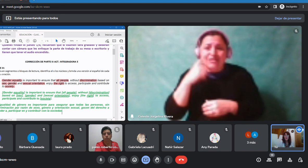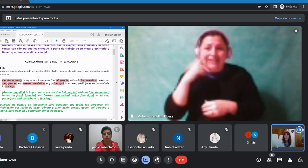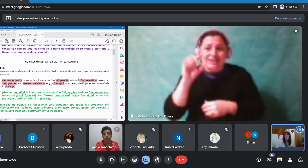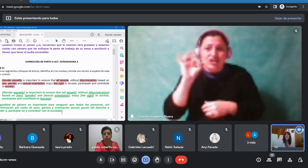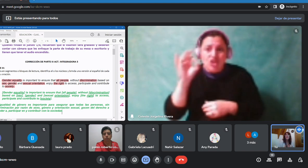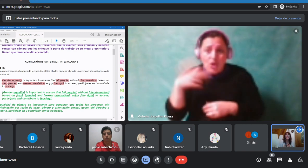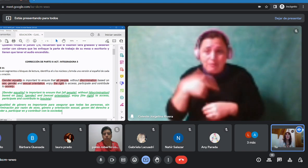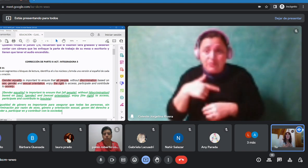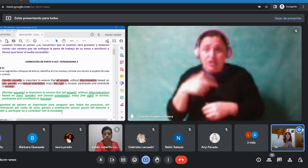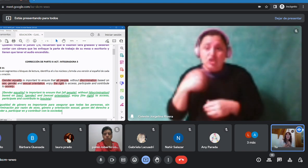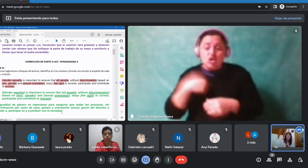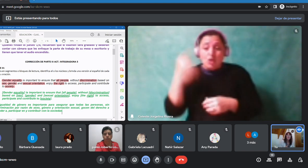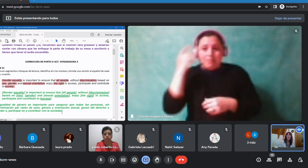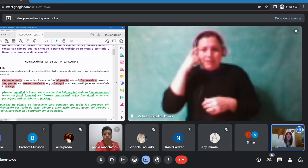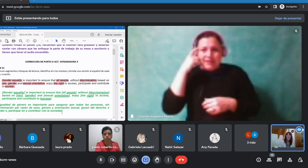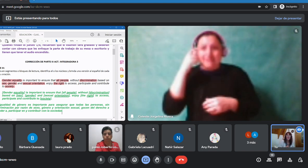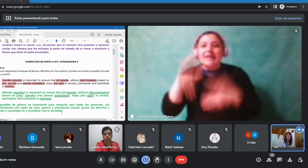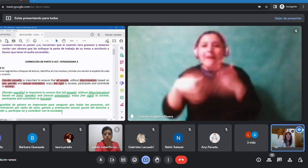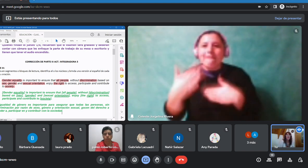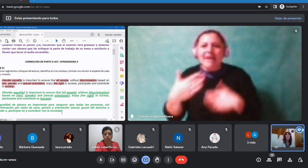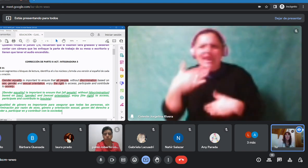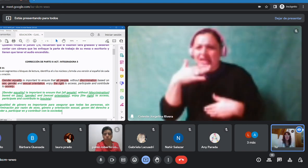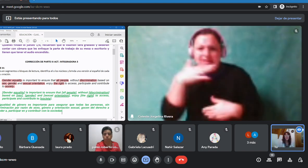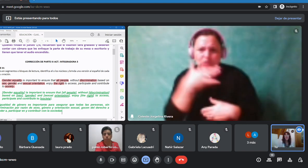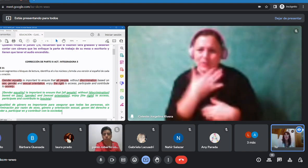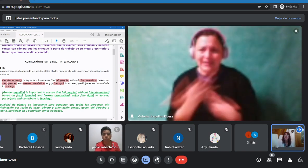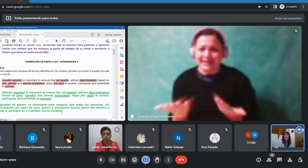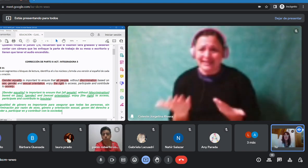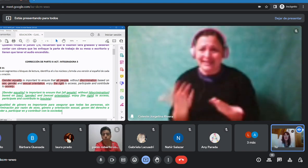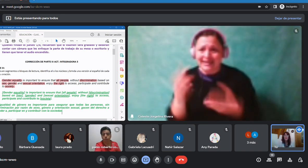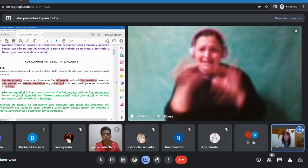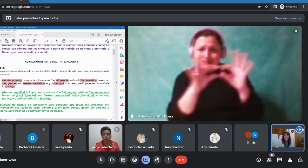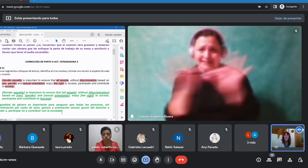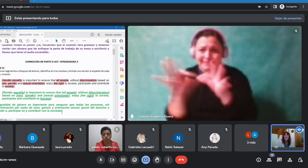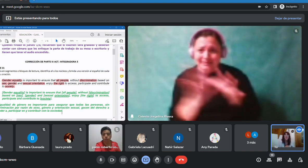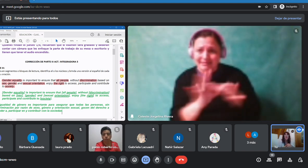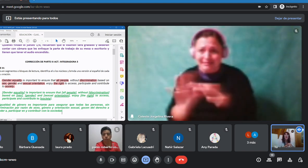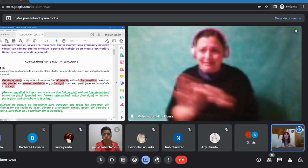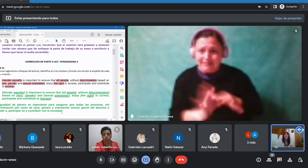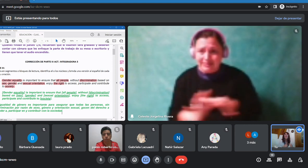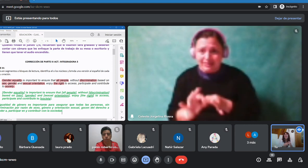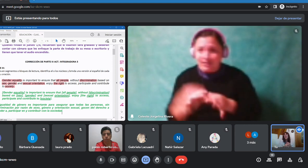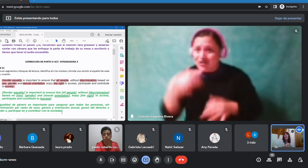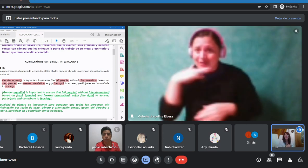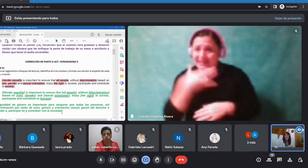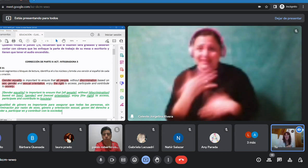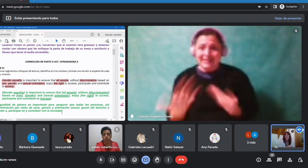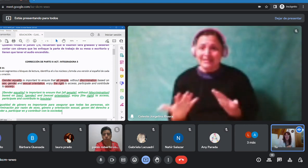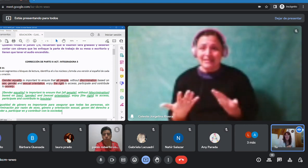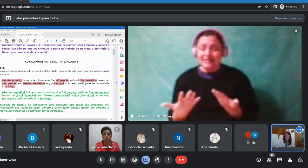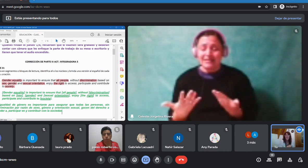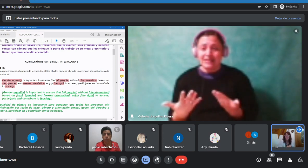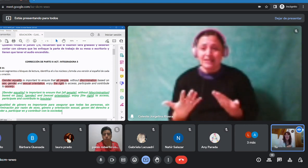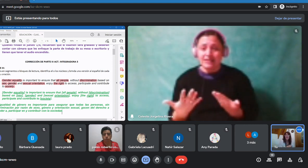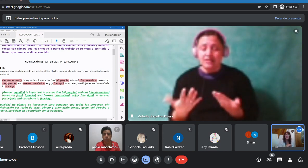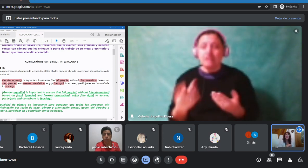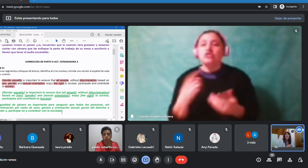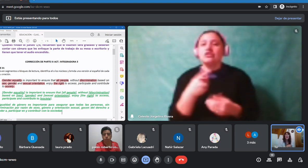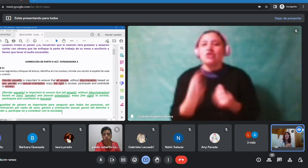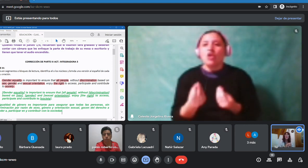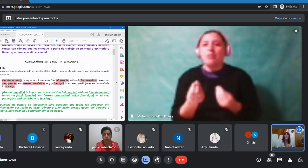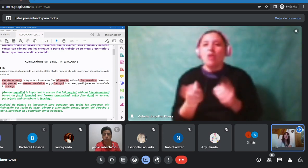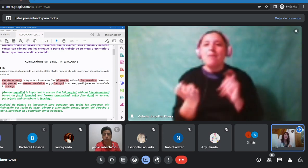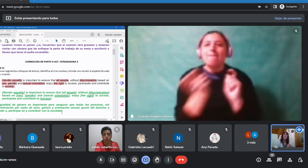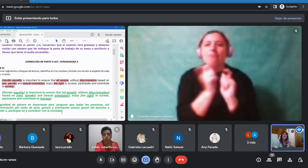incluso a veces esa preposición que está ligada a un verbo no se traduce, sino que modifica el verbo, ¿sí? Entonces,